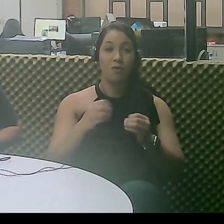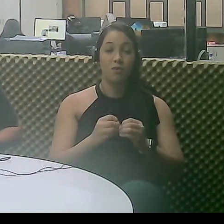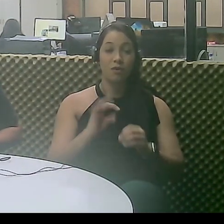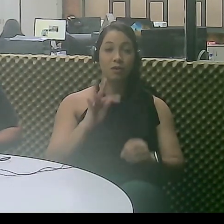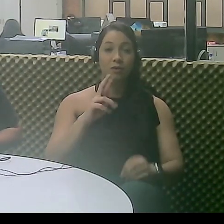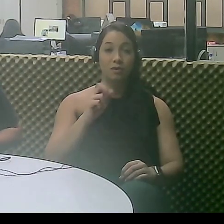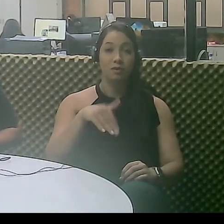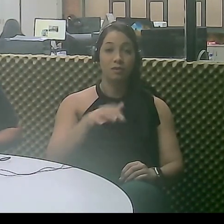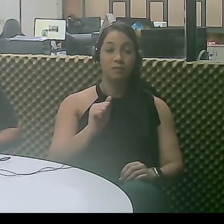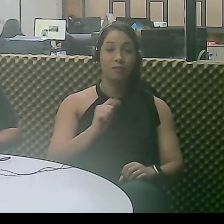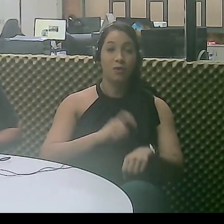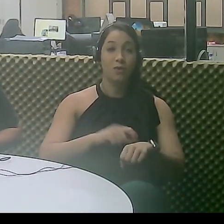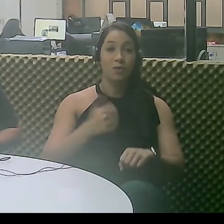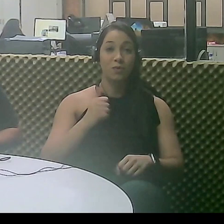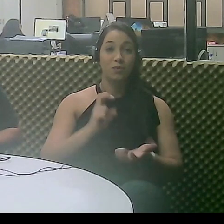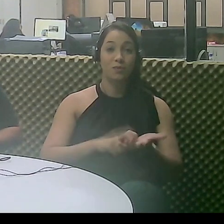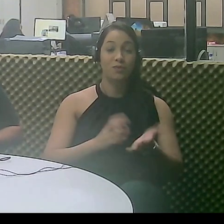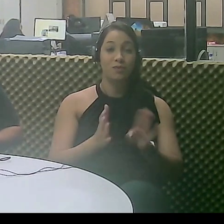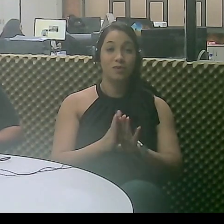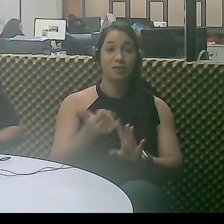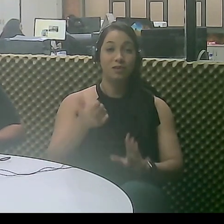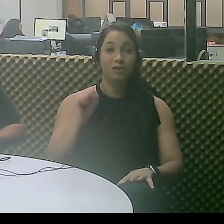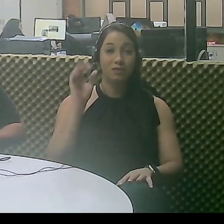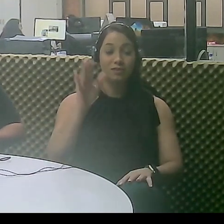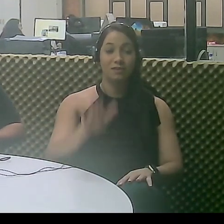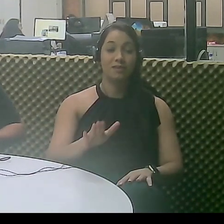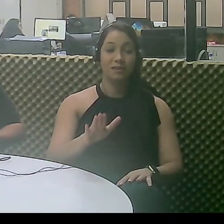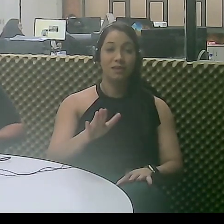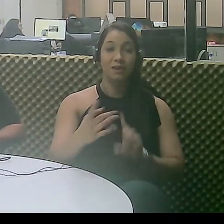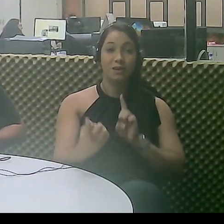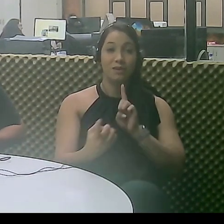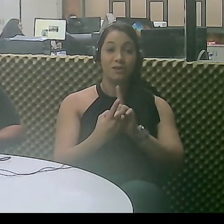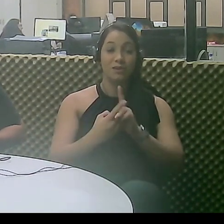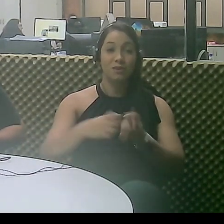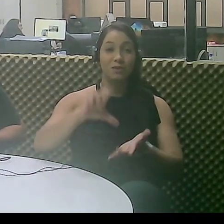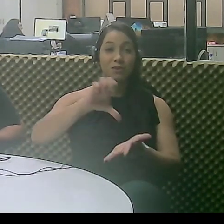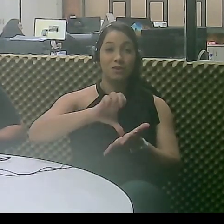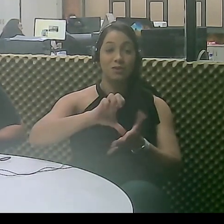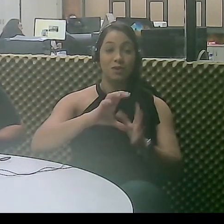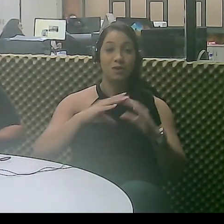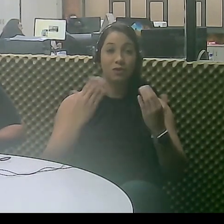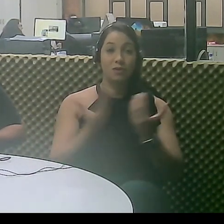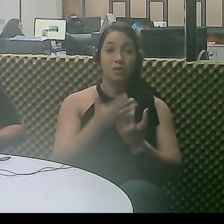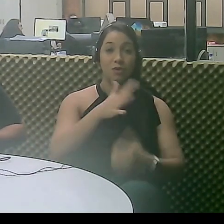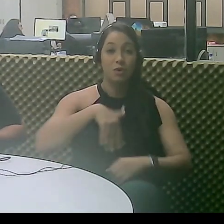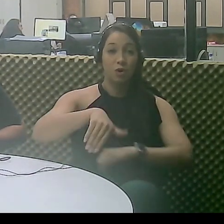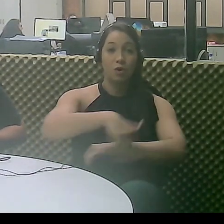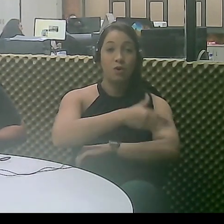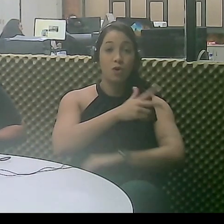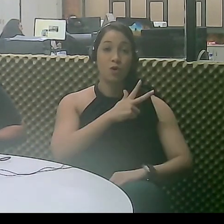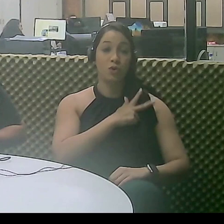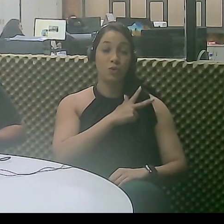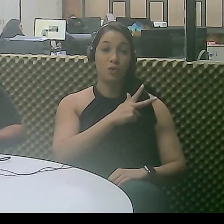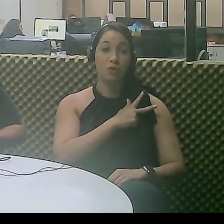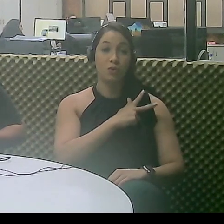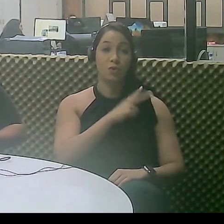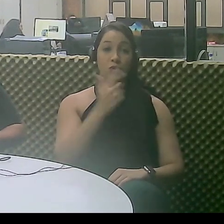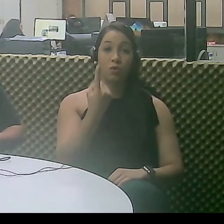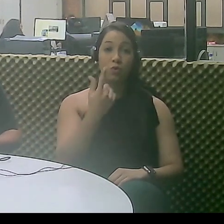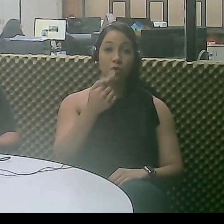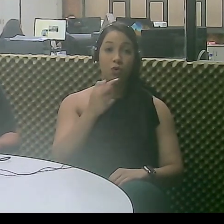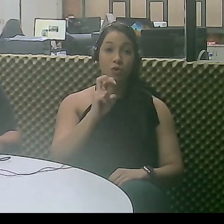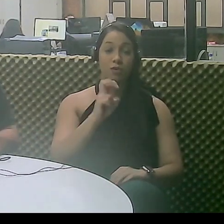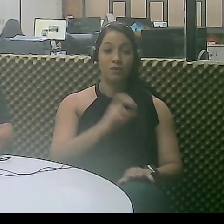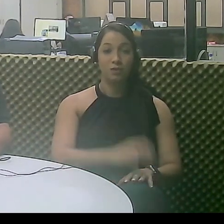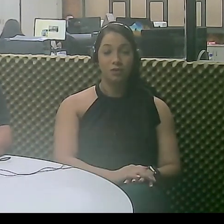Tapuirama. Das 11 da manhã às 6 da tarde, o encontro é na sede do Conselho Local, na rua Governador Valadares,